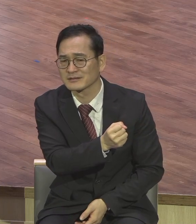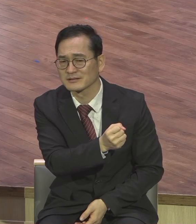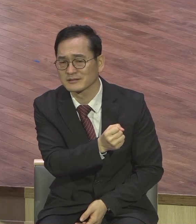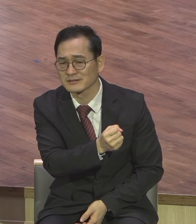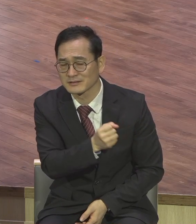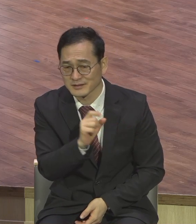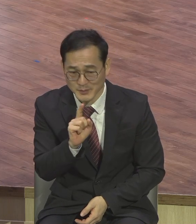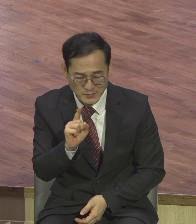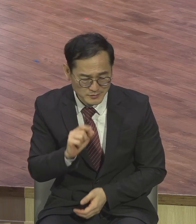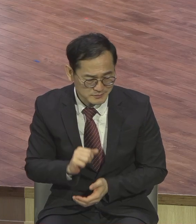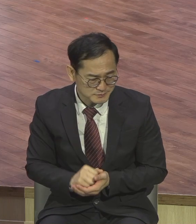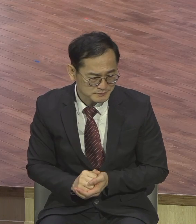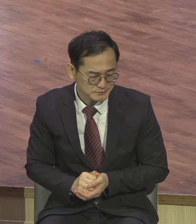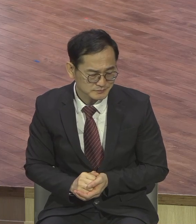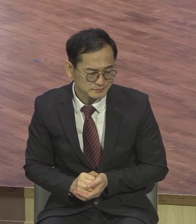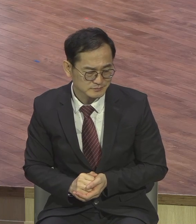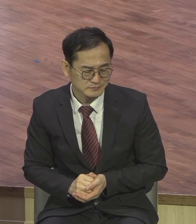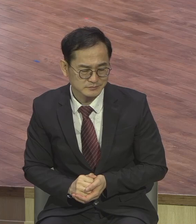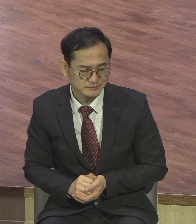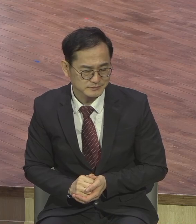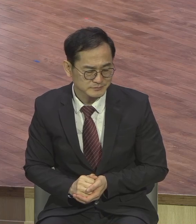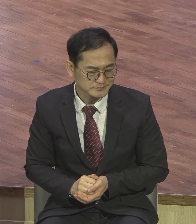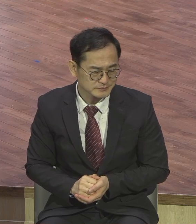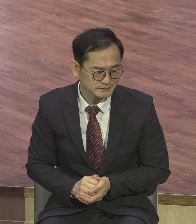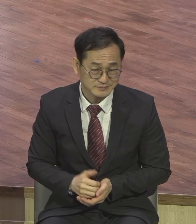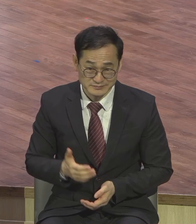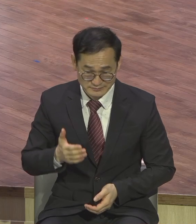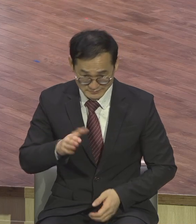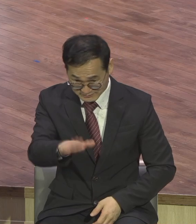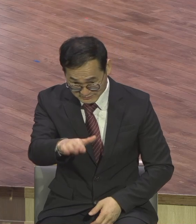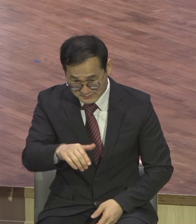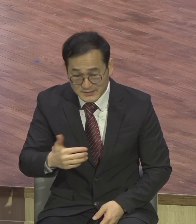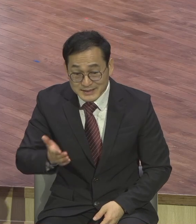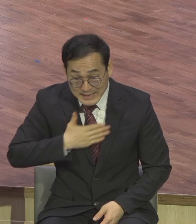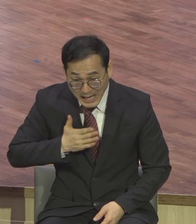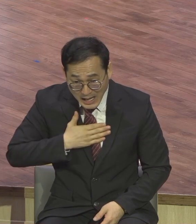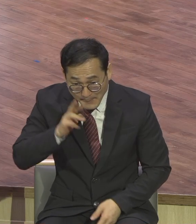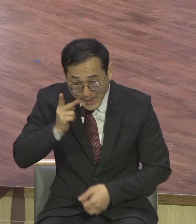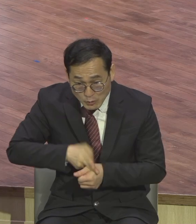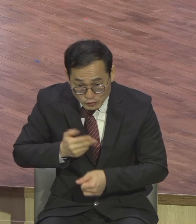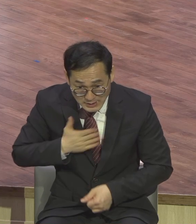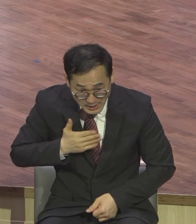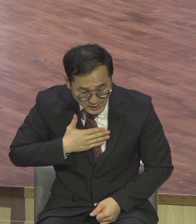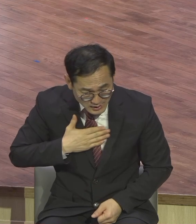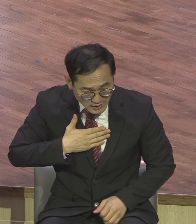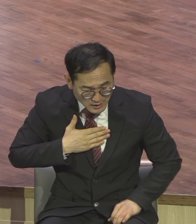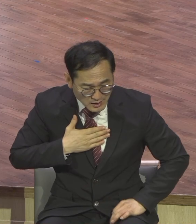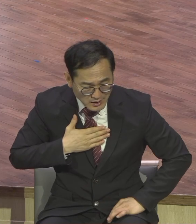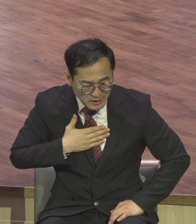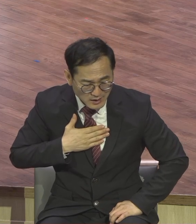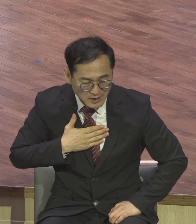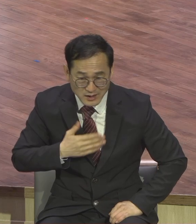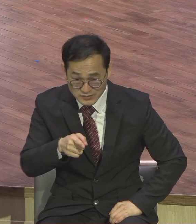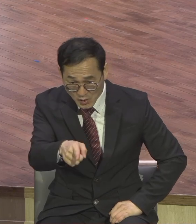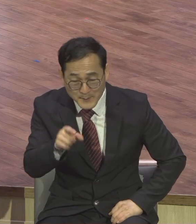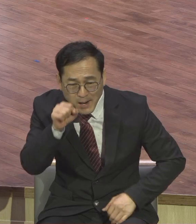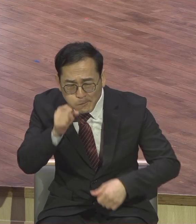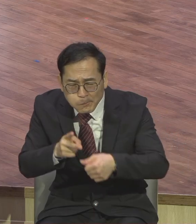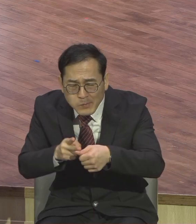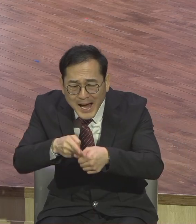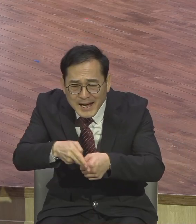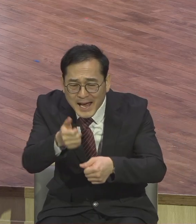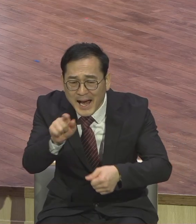있었어요. 2절입니다. 보라, 나 바울은 너에게 말하노니 너희가 만약 할례를